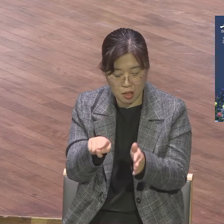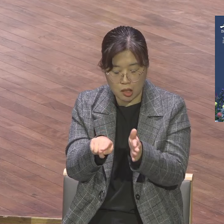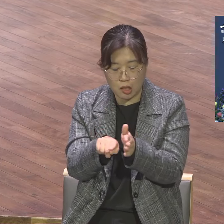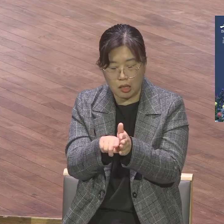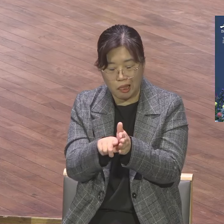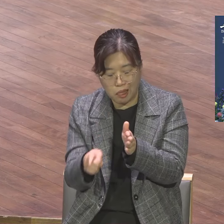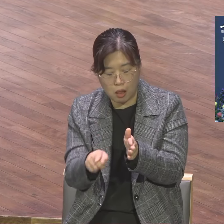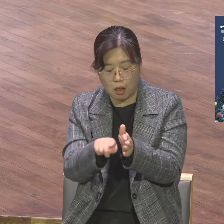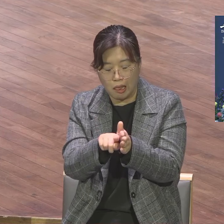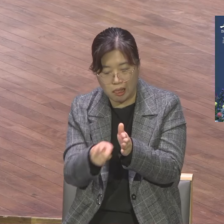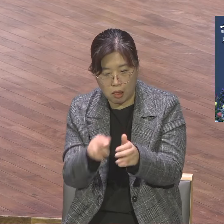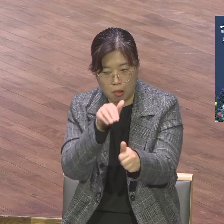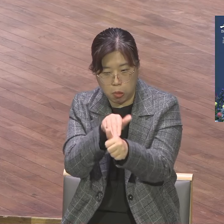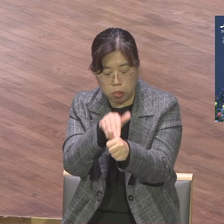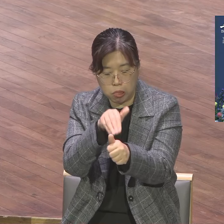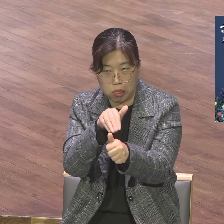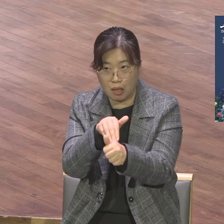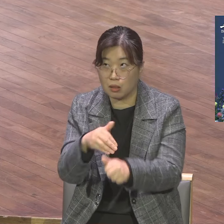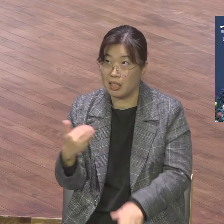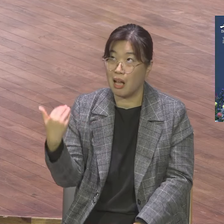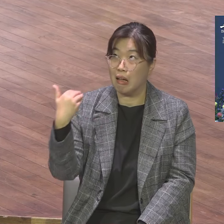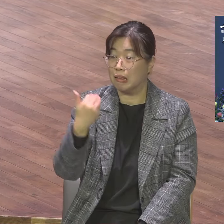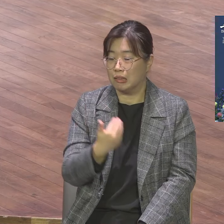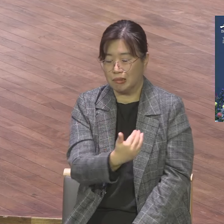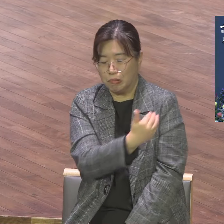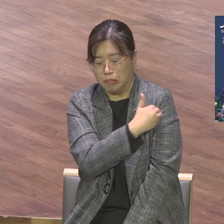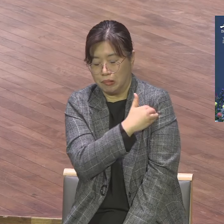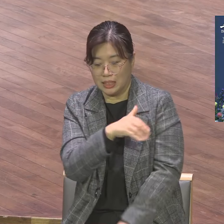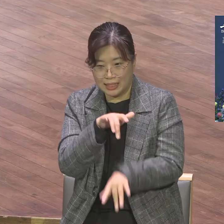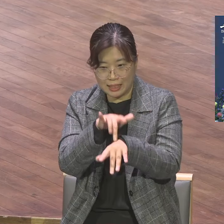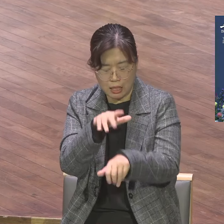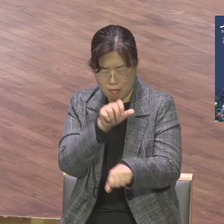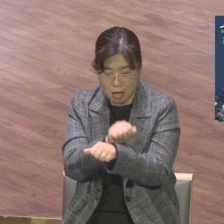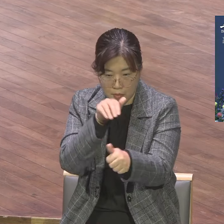하고 싶으면 힘도 다 빼버리잖아요. 사단이 주특기가 힘 빼는 거요.